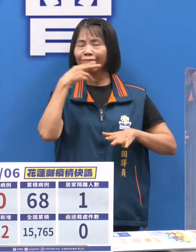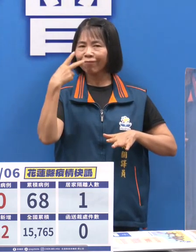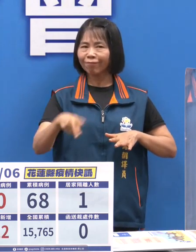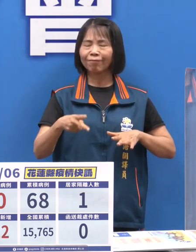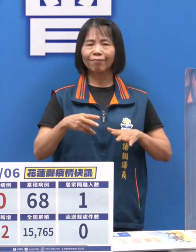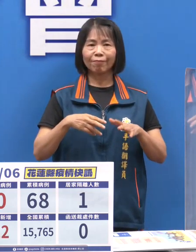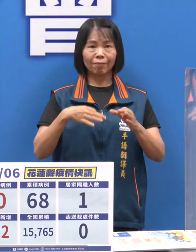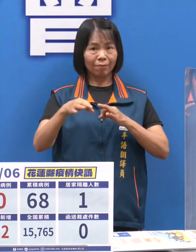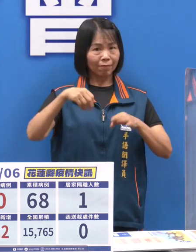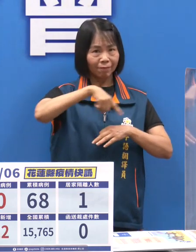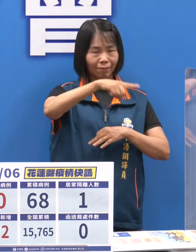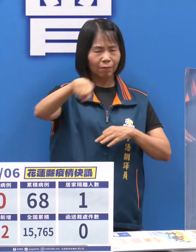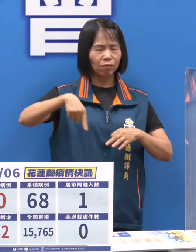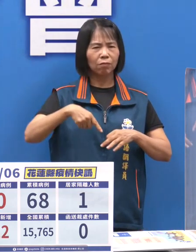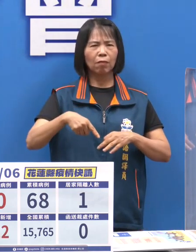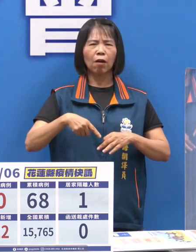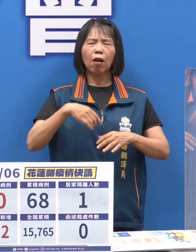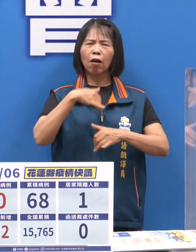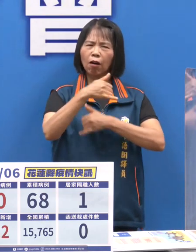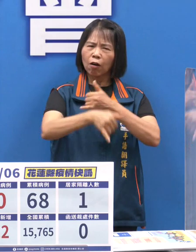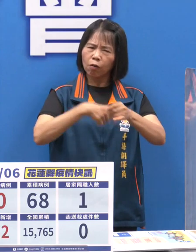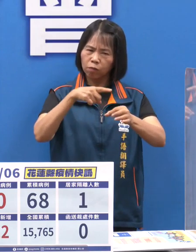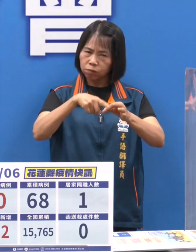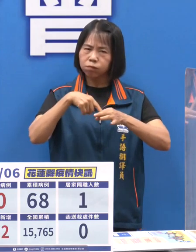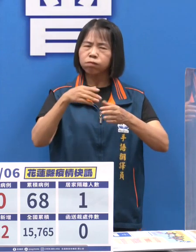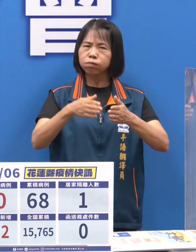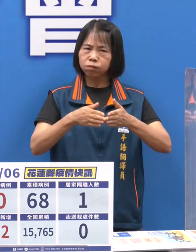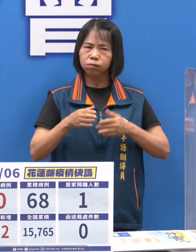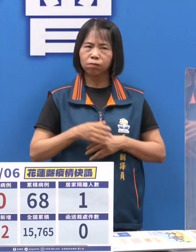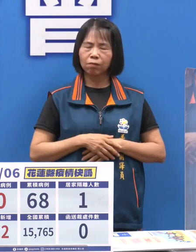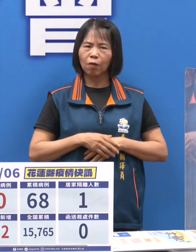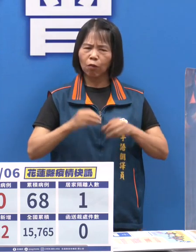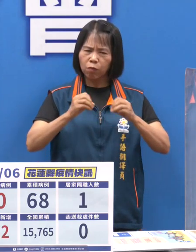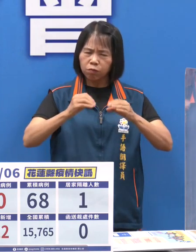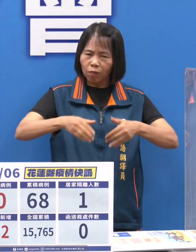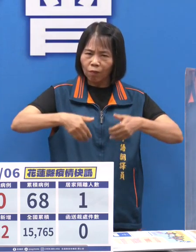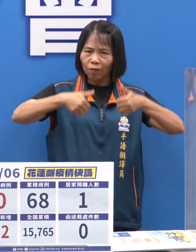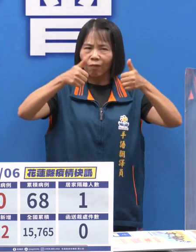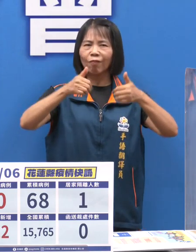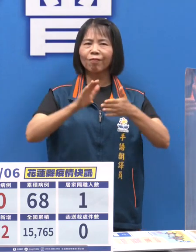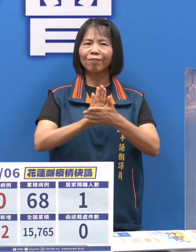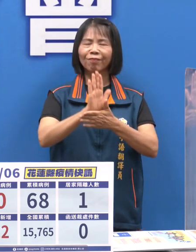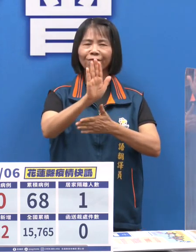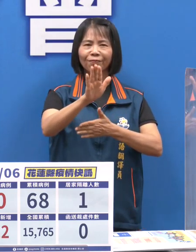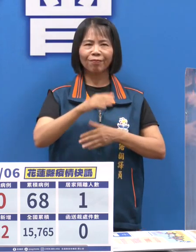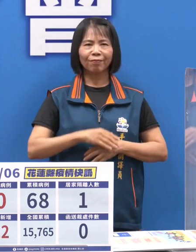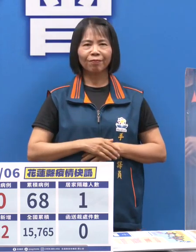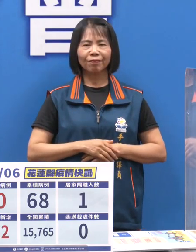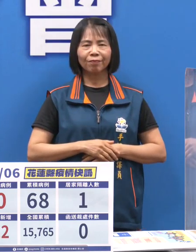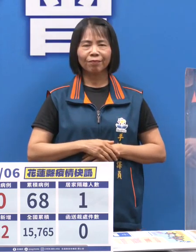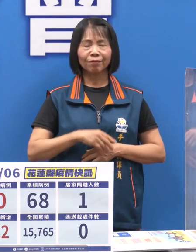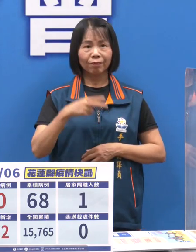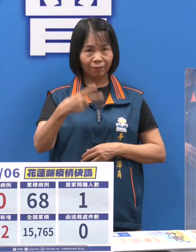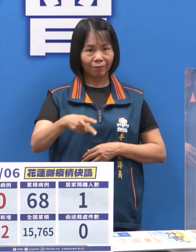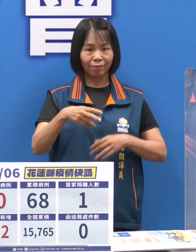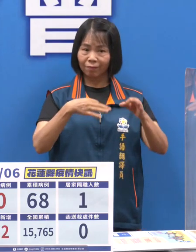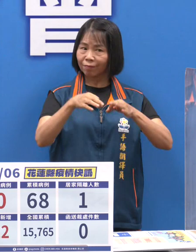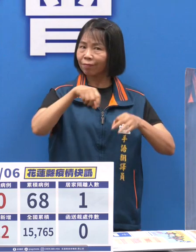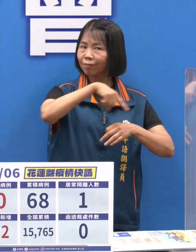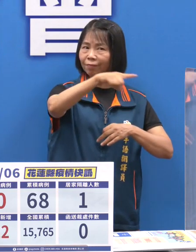计生活的发展，大家取得共识就讨论出来，也就是由业者